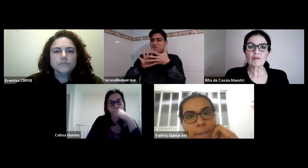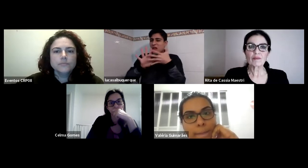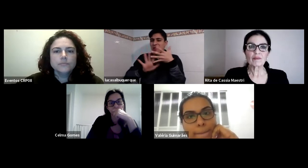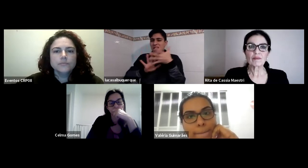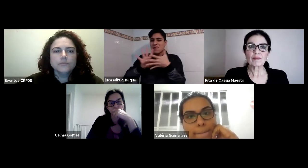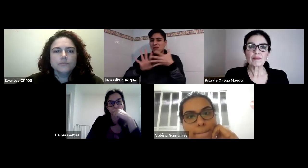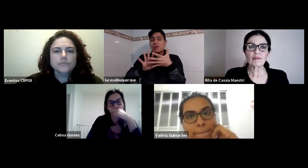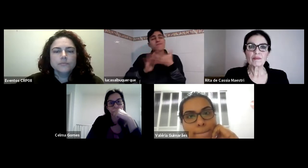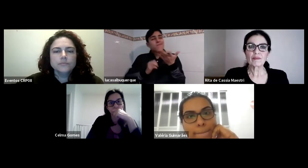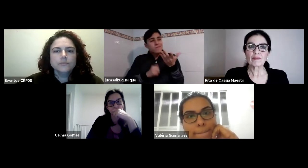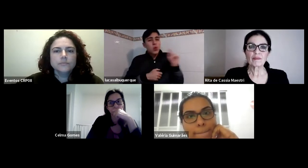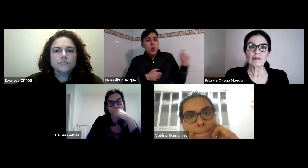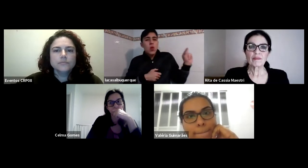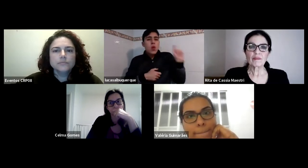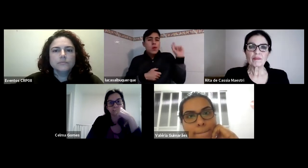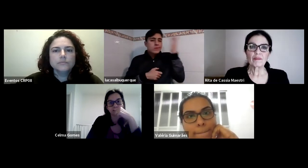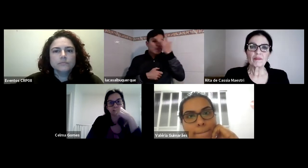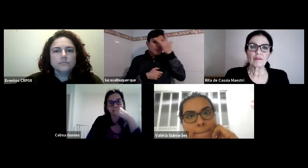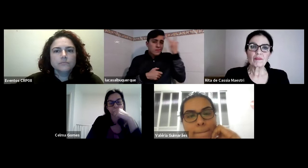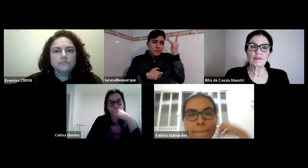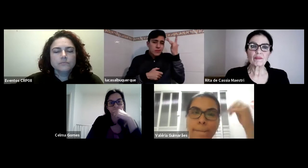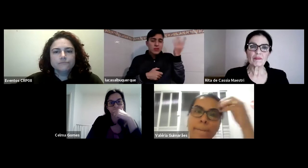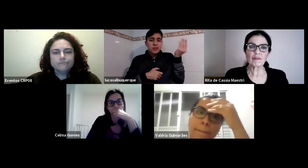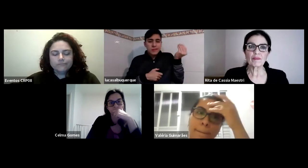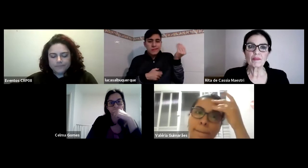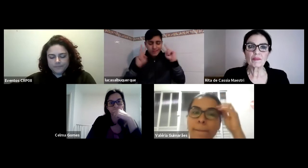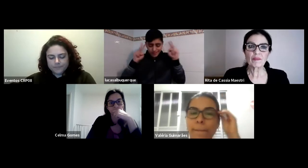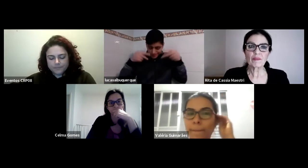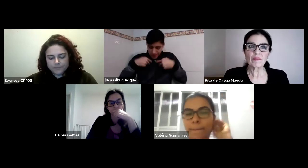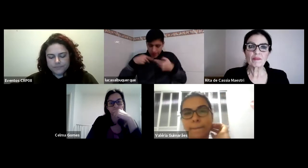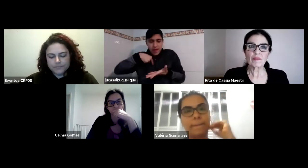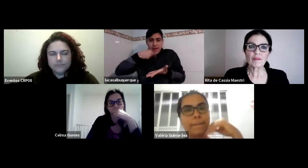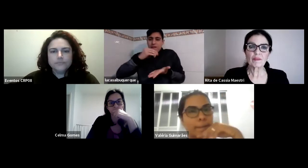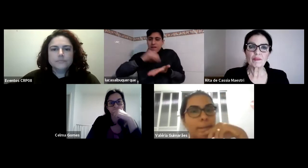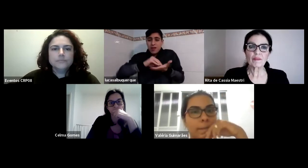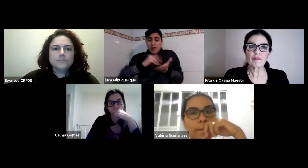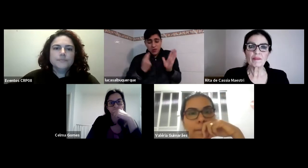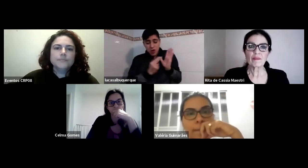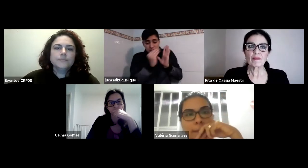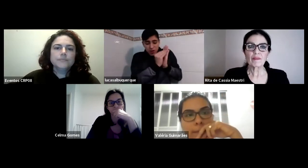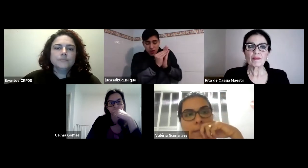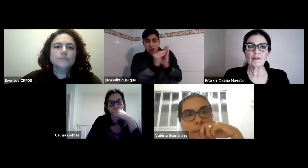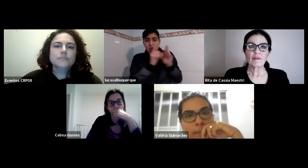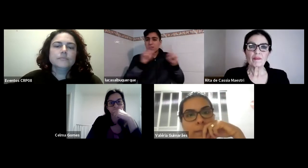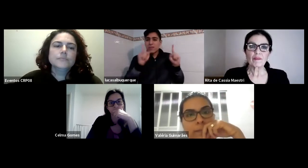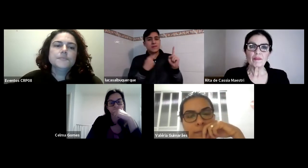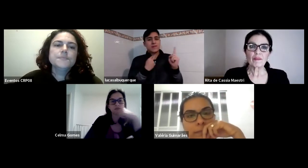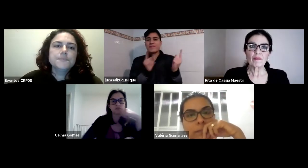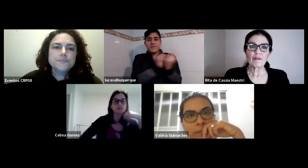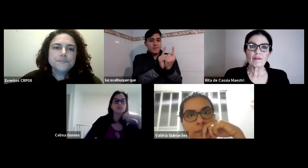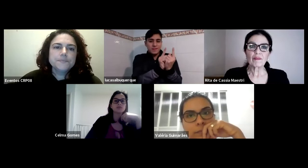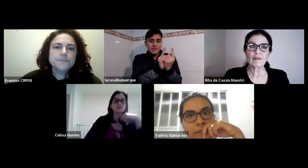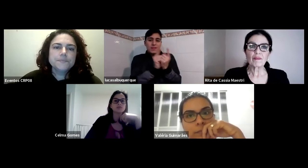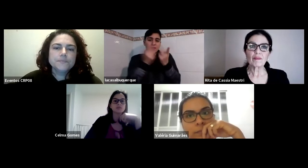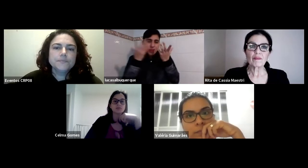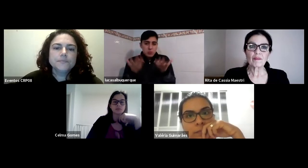tem gente assim que tem a consciência que não, né? Seu nome está ali, mas não pode fazer esse atendimento.